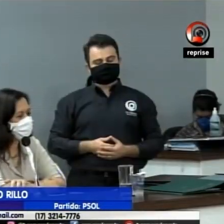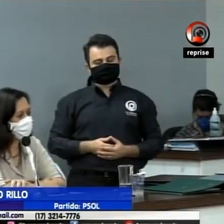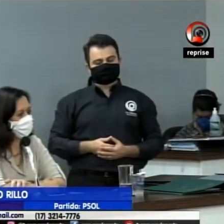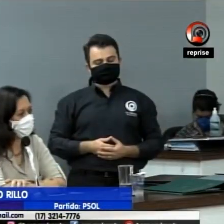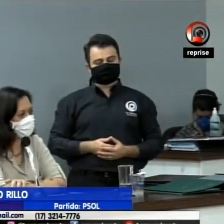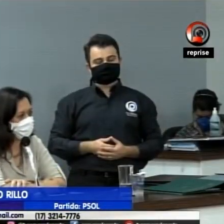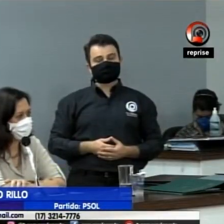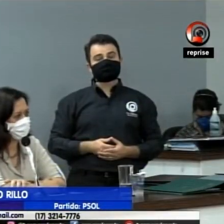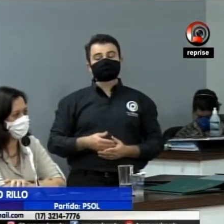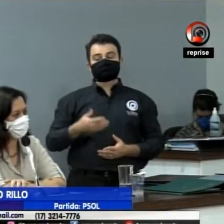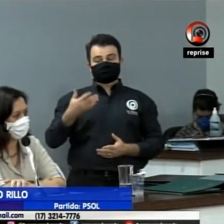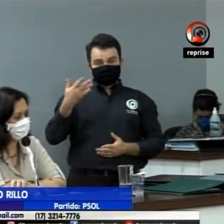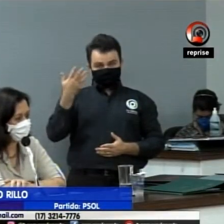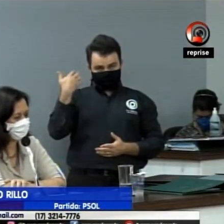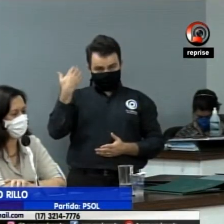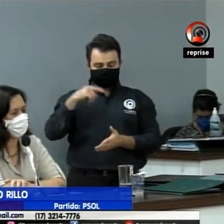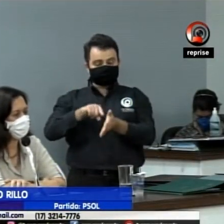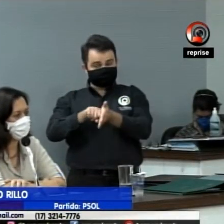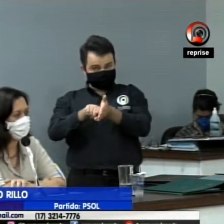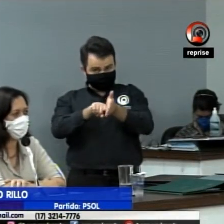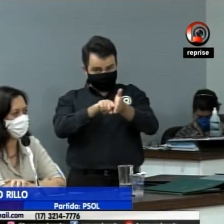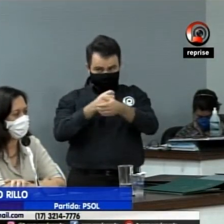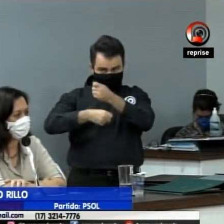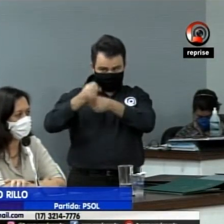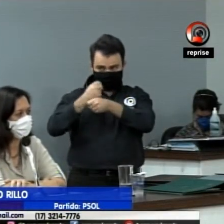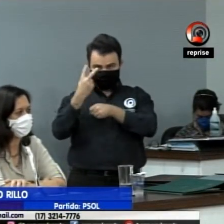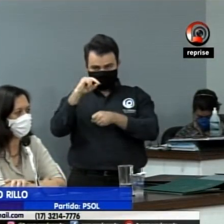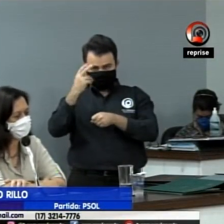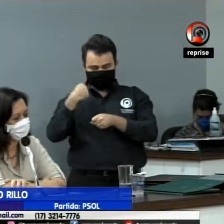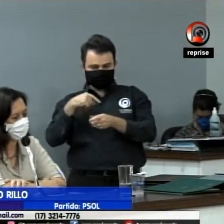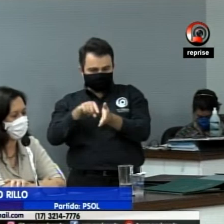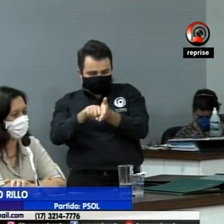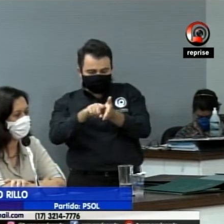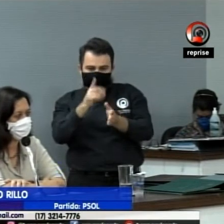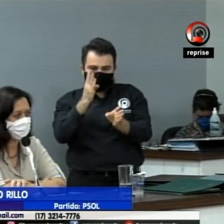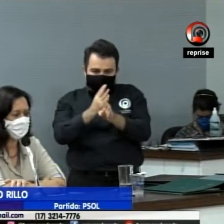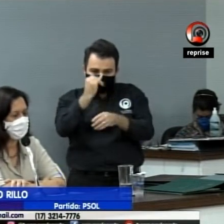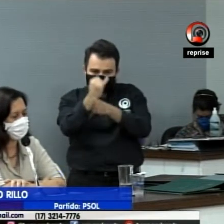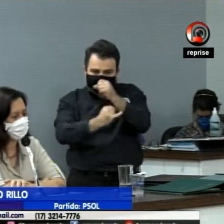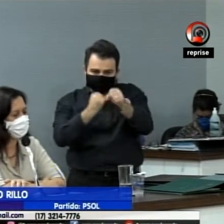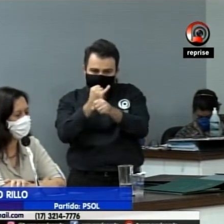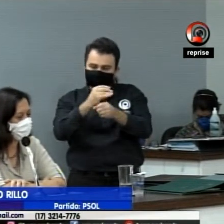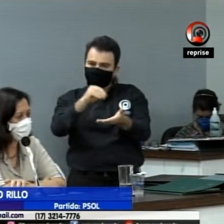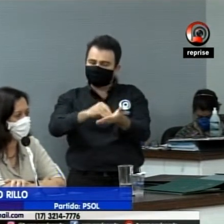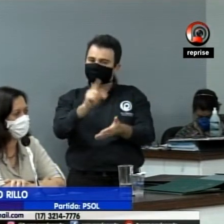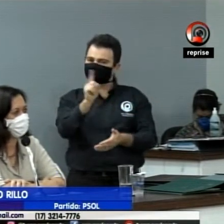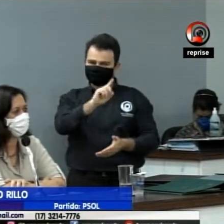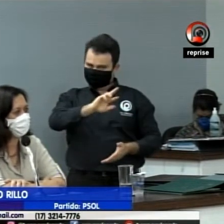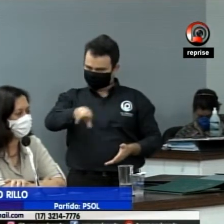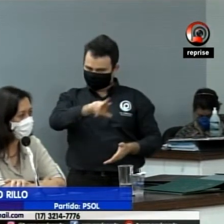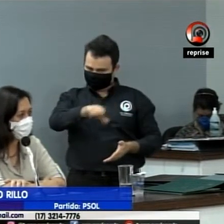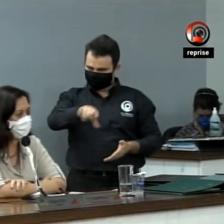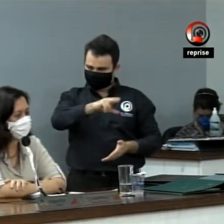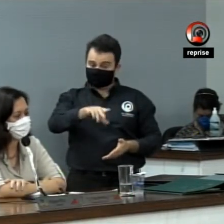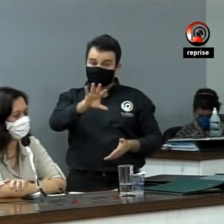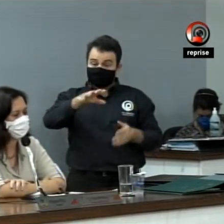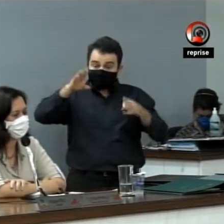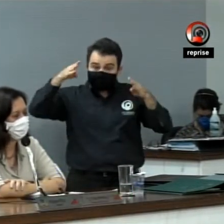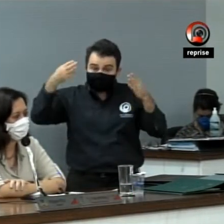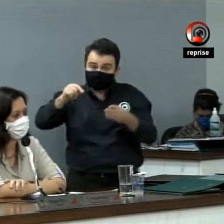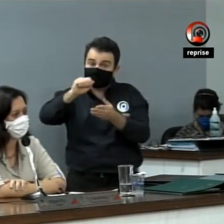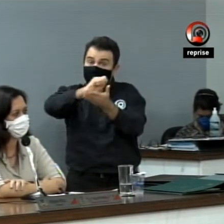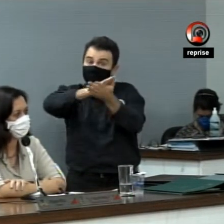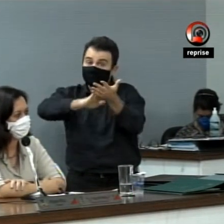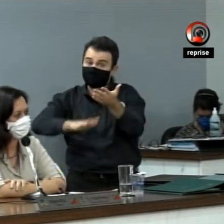em agosto de 2020, onde o maior problema apontado não era a falta de internet, a decisão naquele momento foi focar em atividades